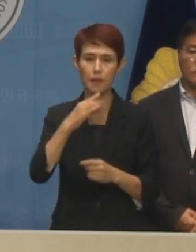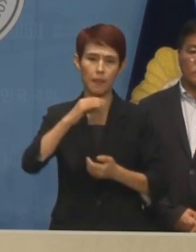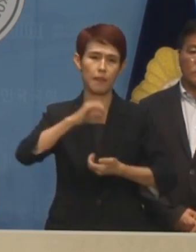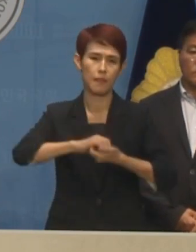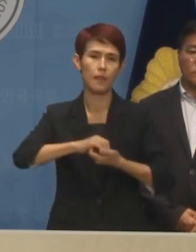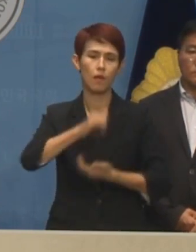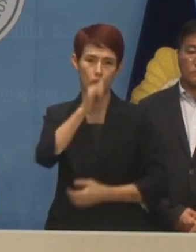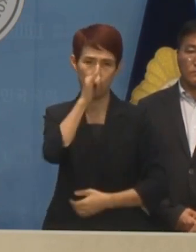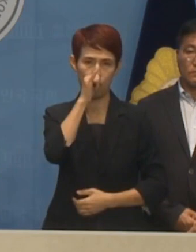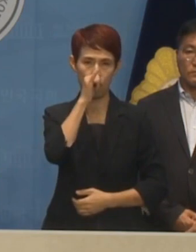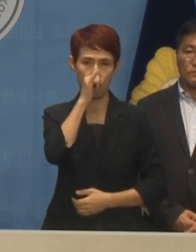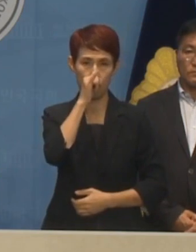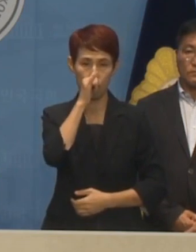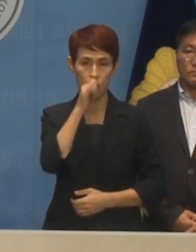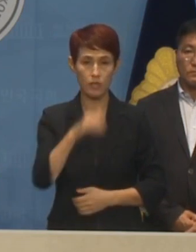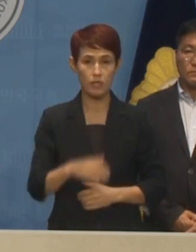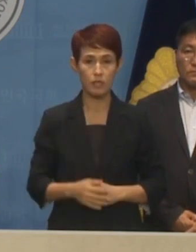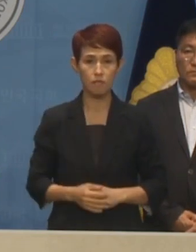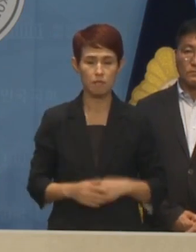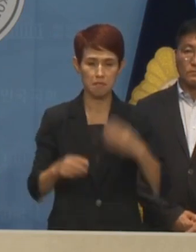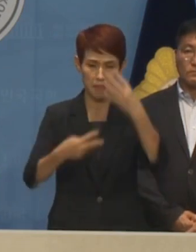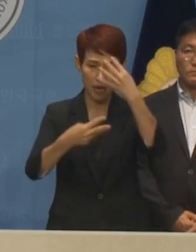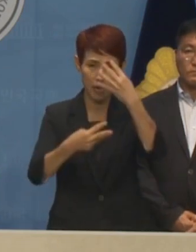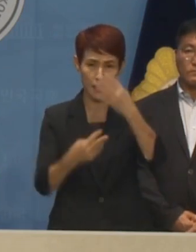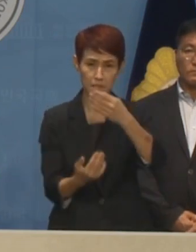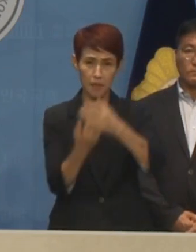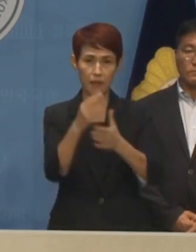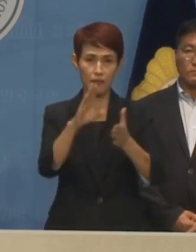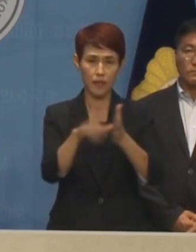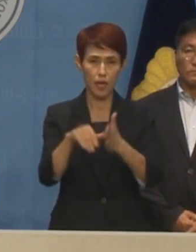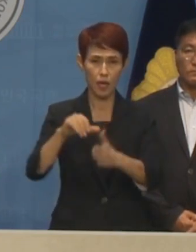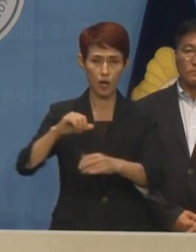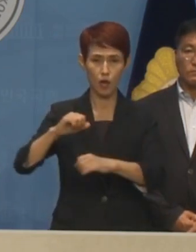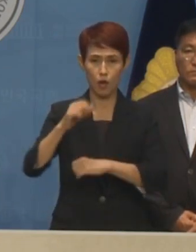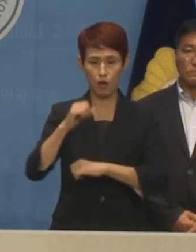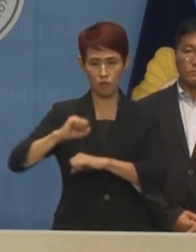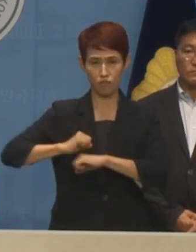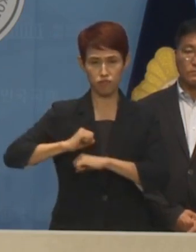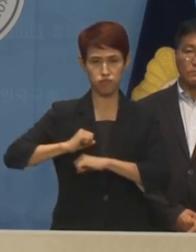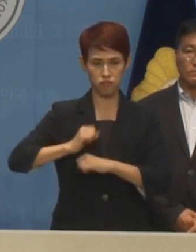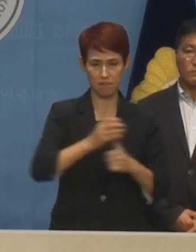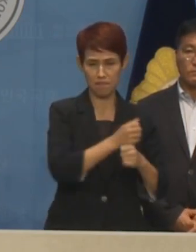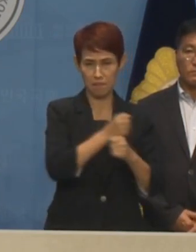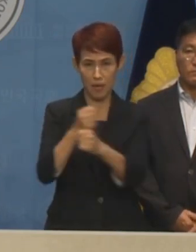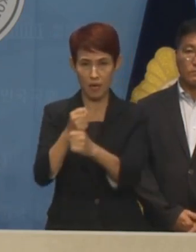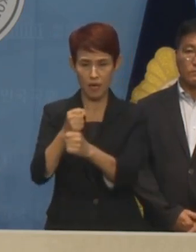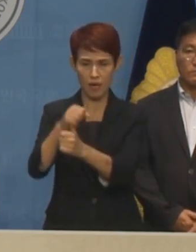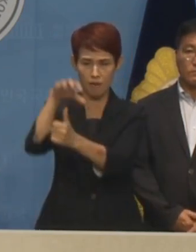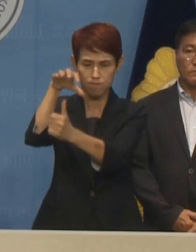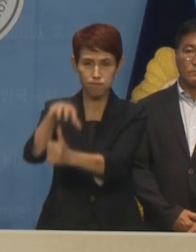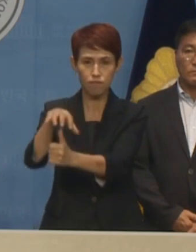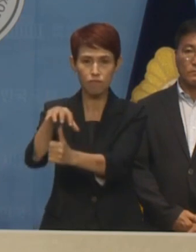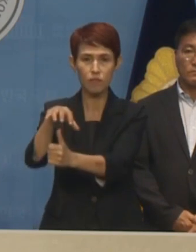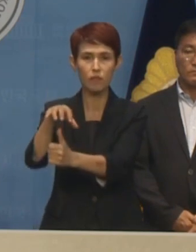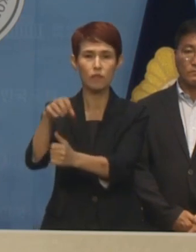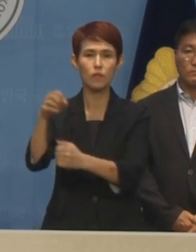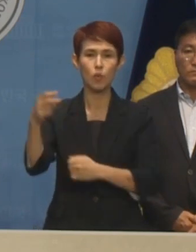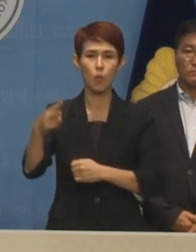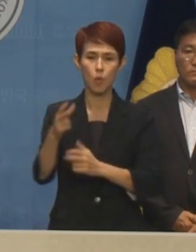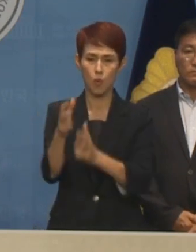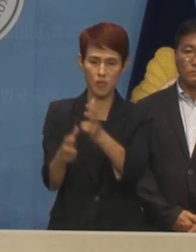있습니다. 4.3 당시 군경에 체포되어 경찰서 유치장,